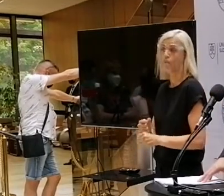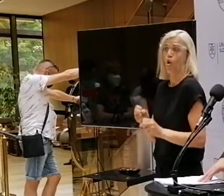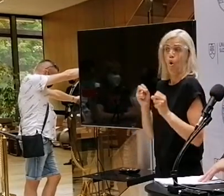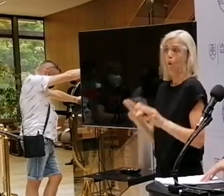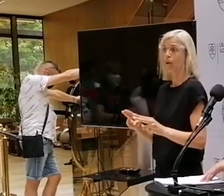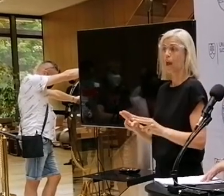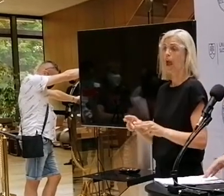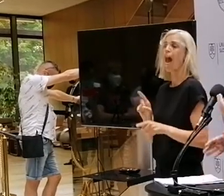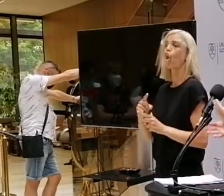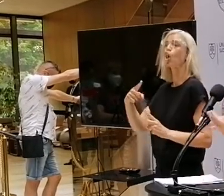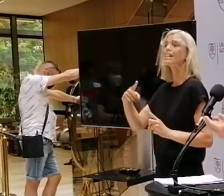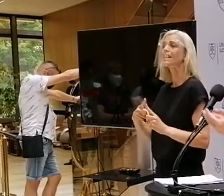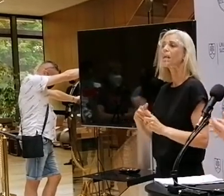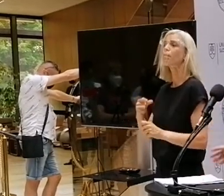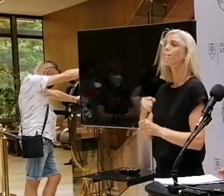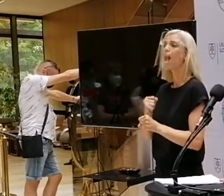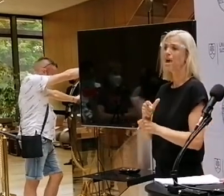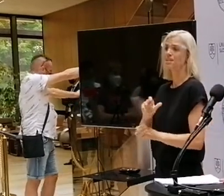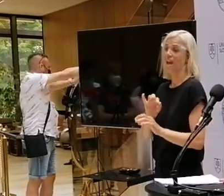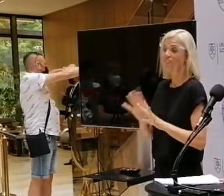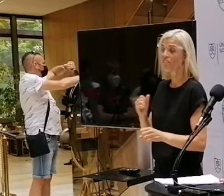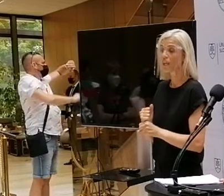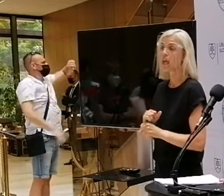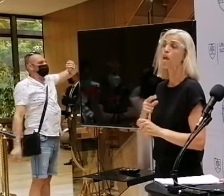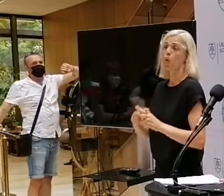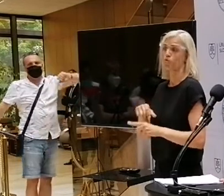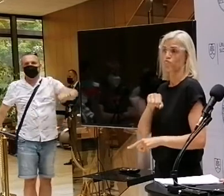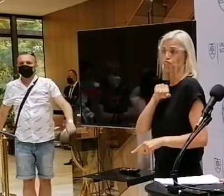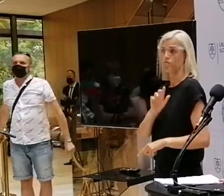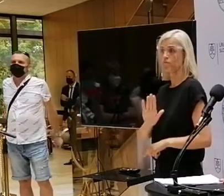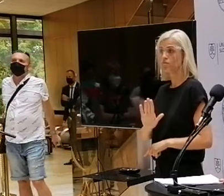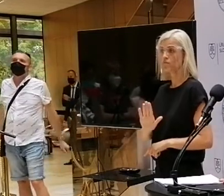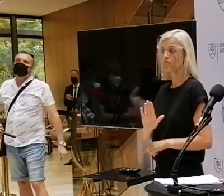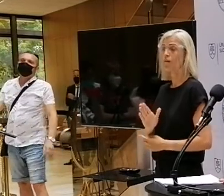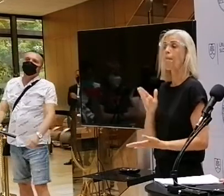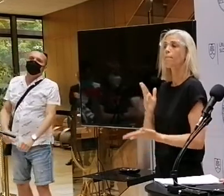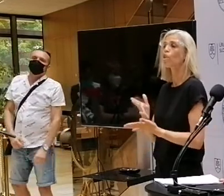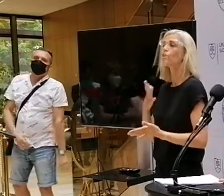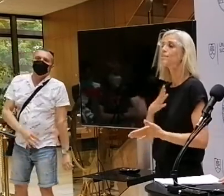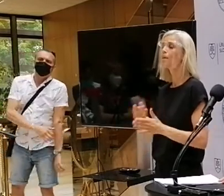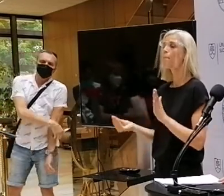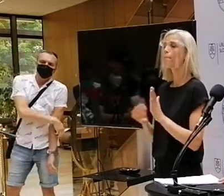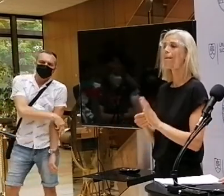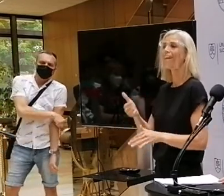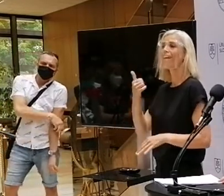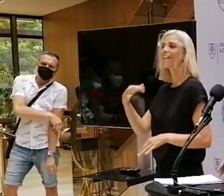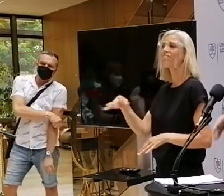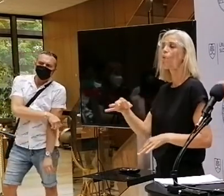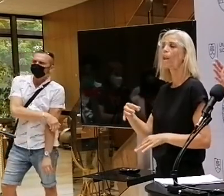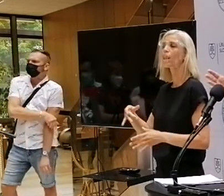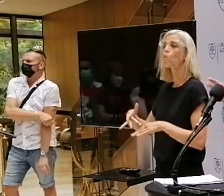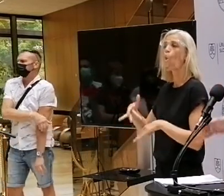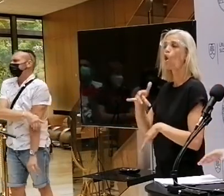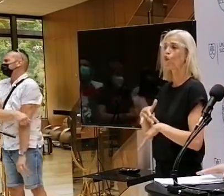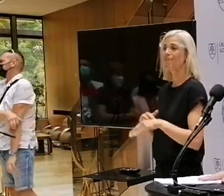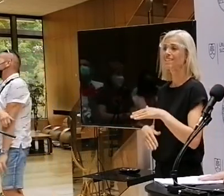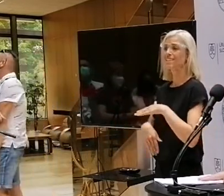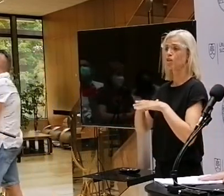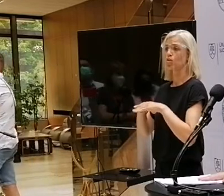nielenže môže, ale aj rád robí takýto človek. Preto tam chceme dať ten individuálny dôchodkový strop, čo sa